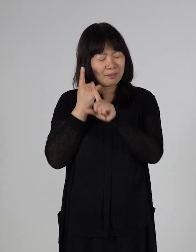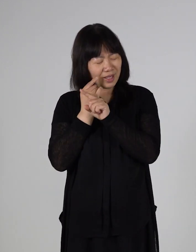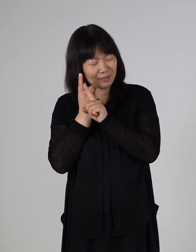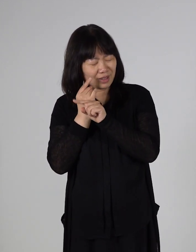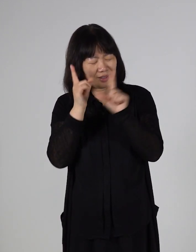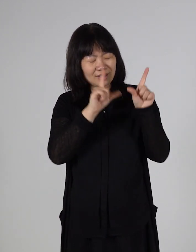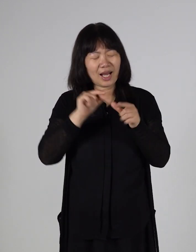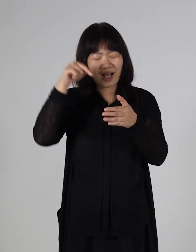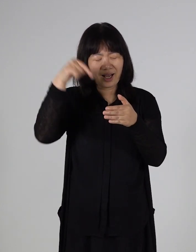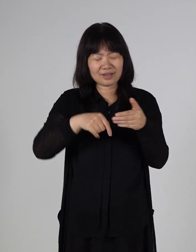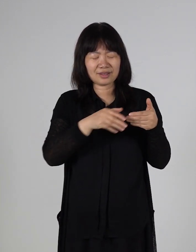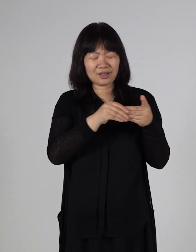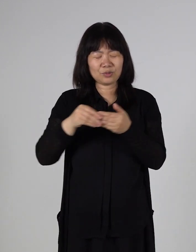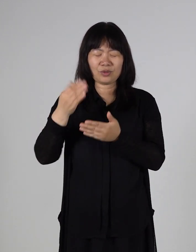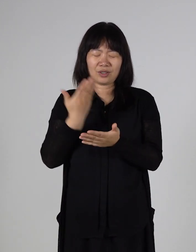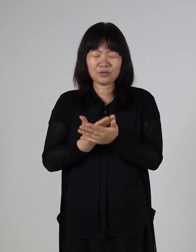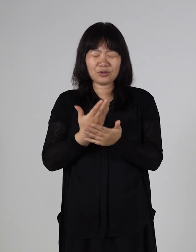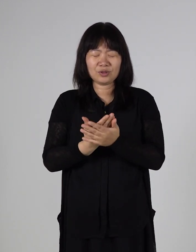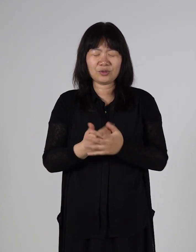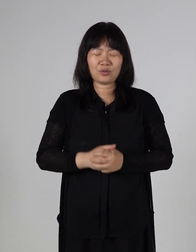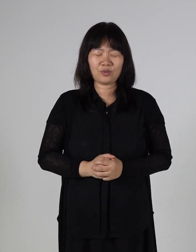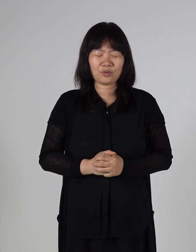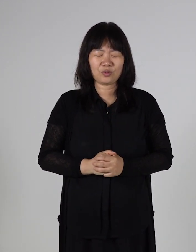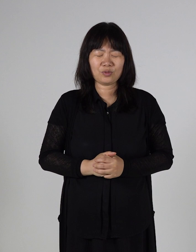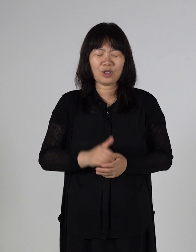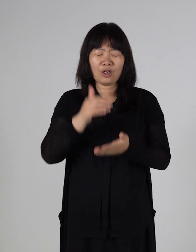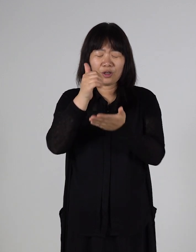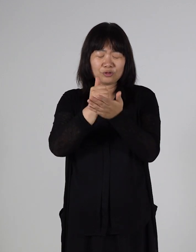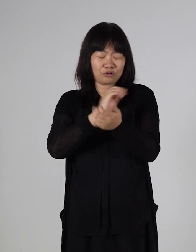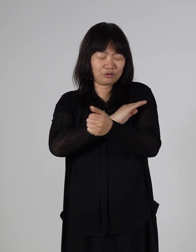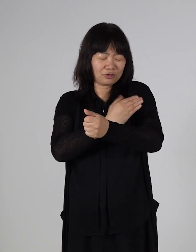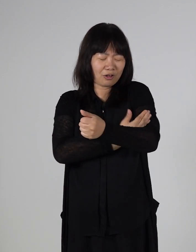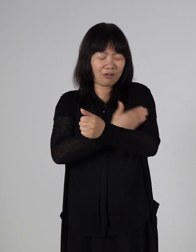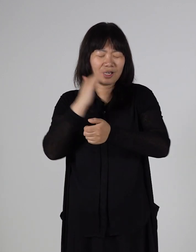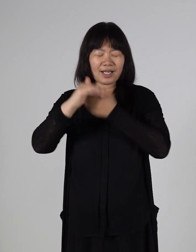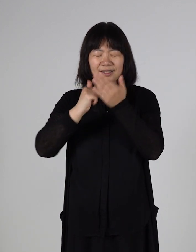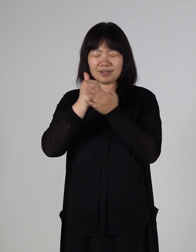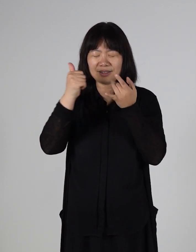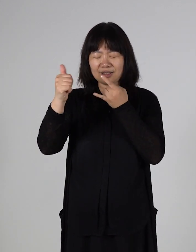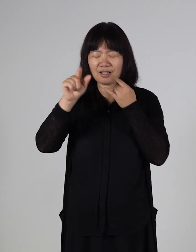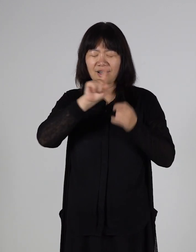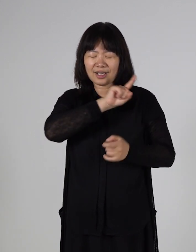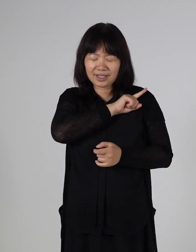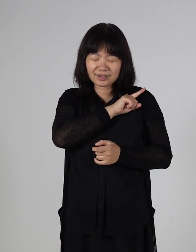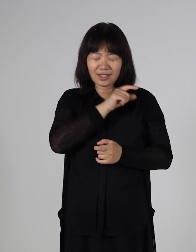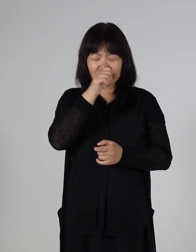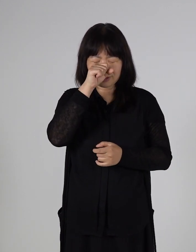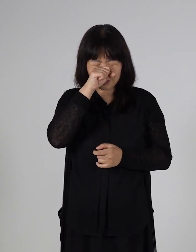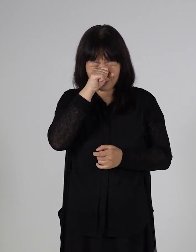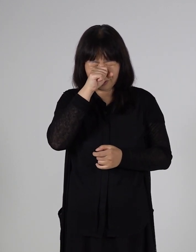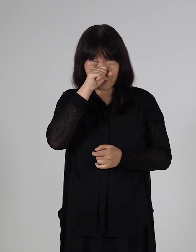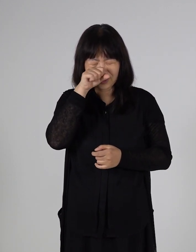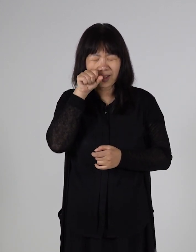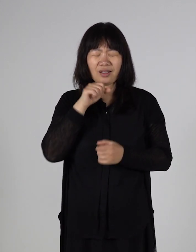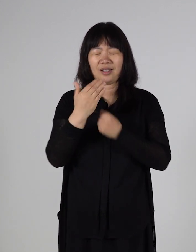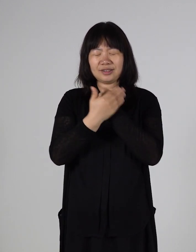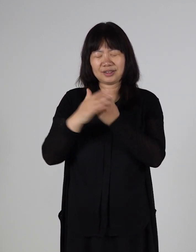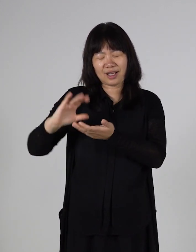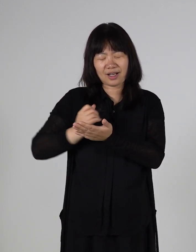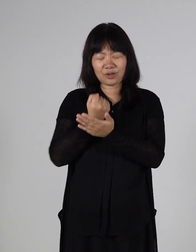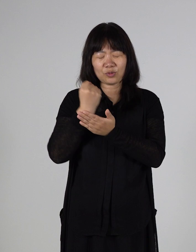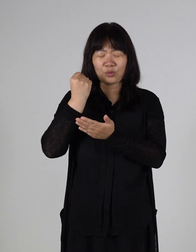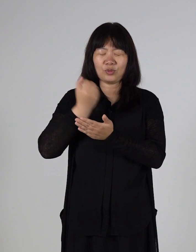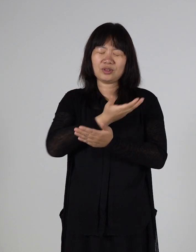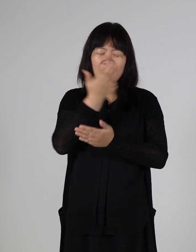주장해 주시고 주권자 되시는 하나님께서 가장 선한 은혜로 저들의